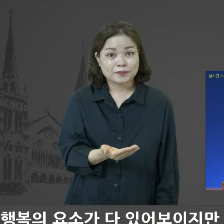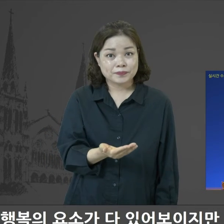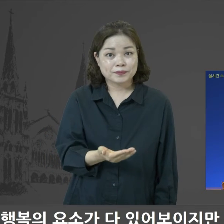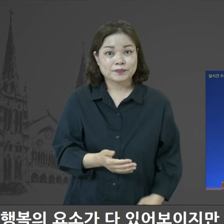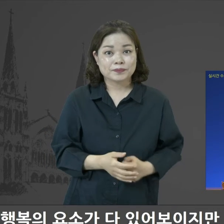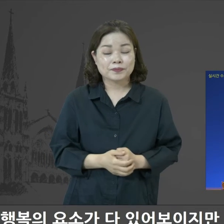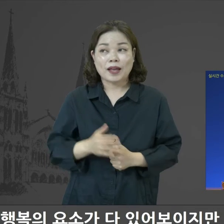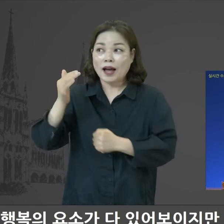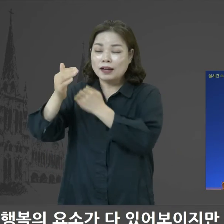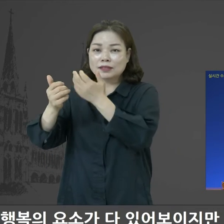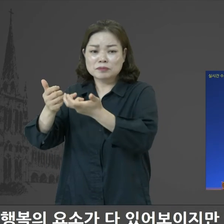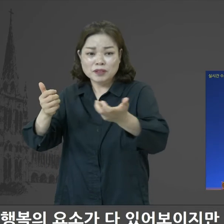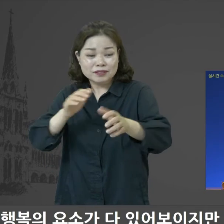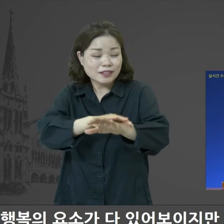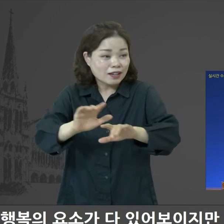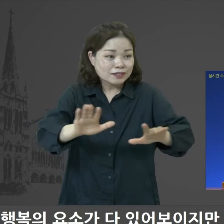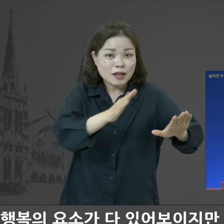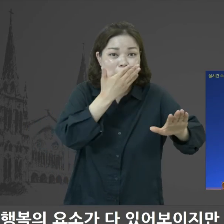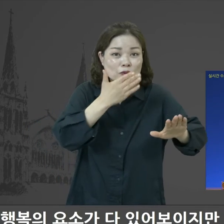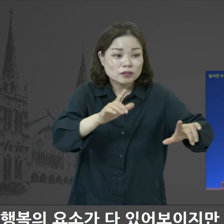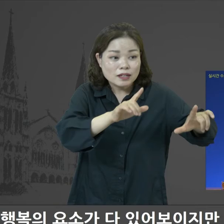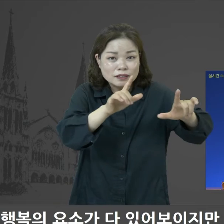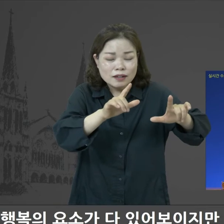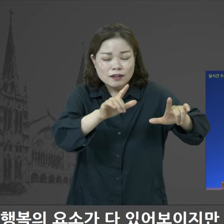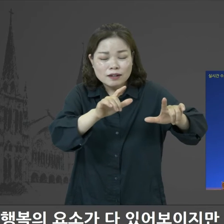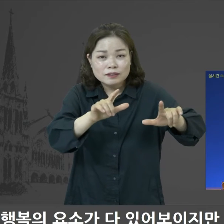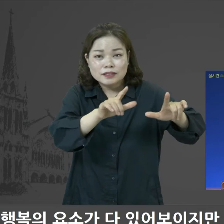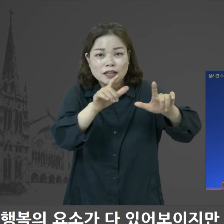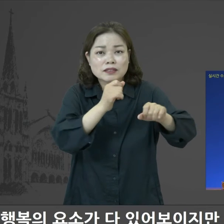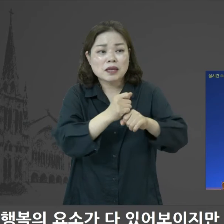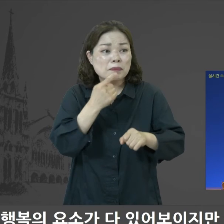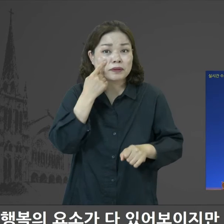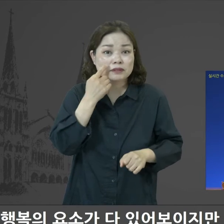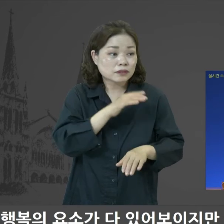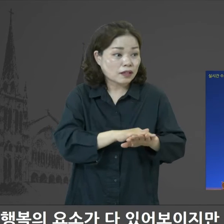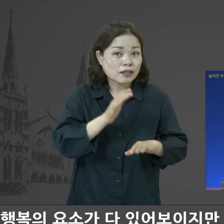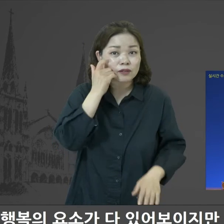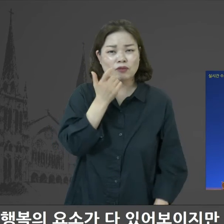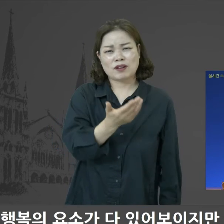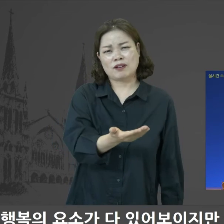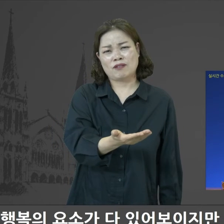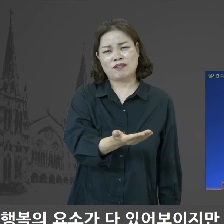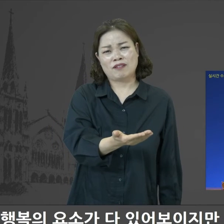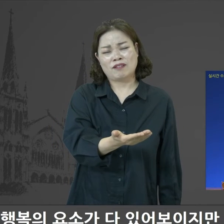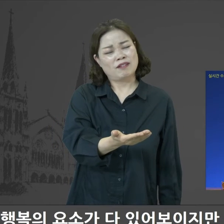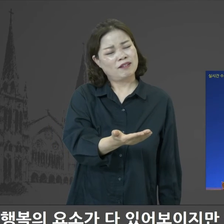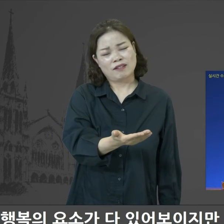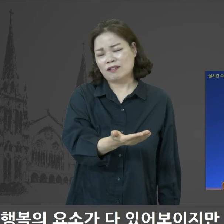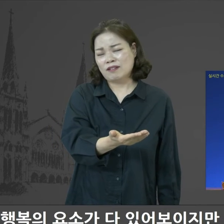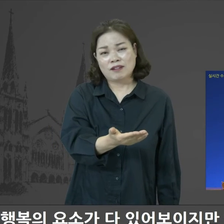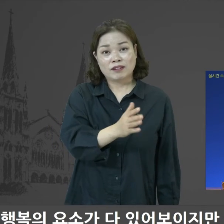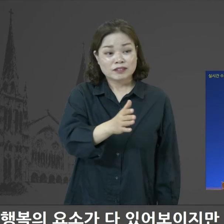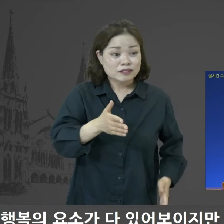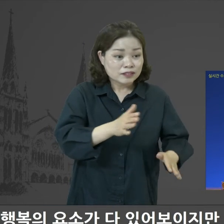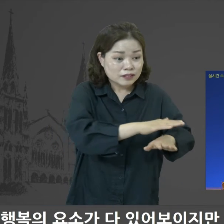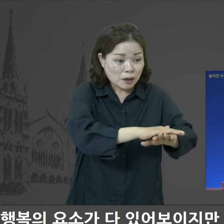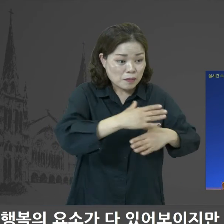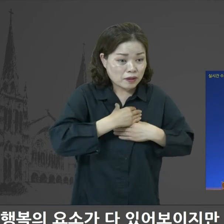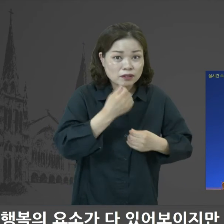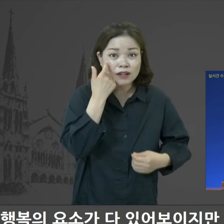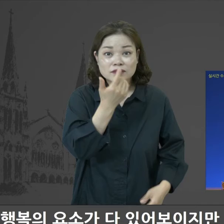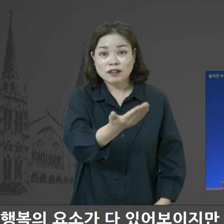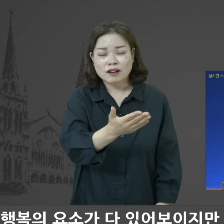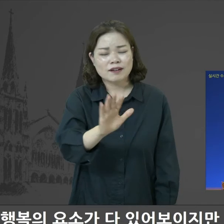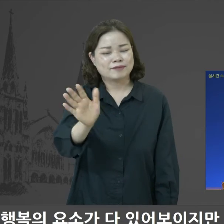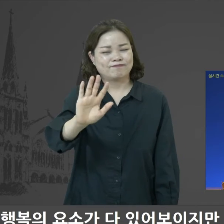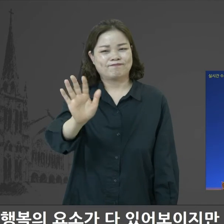하나님을 떠나서 잘 먹고 잘 살려고 발버둥 치며 살아봤는데 잘 되던가요? 그 길이 탄탄대로든가요? 그렇지